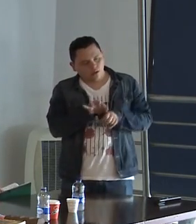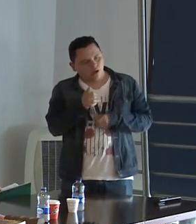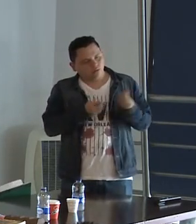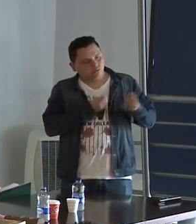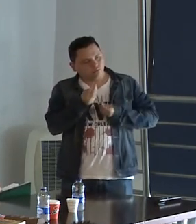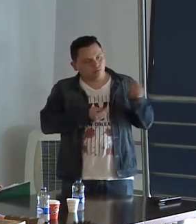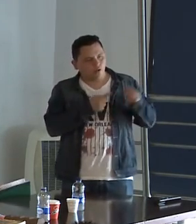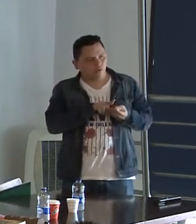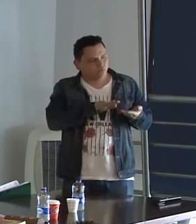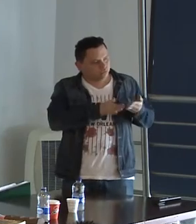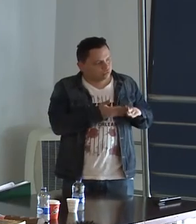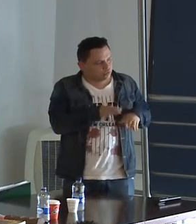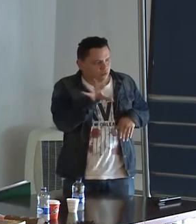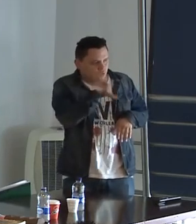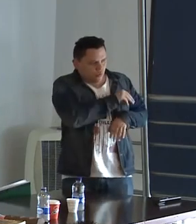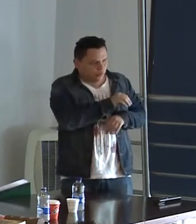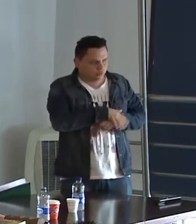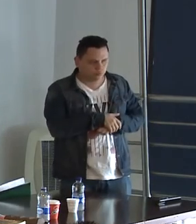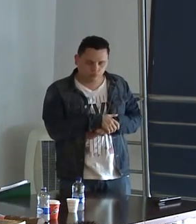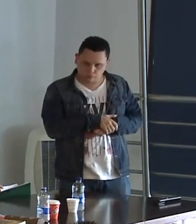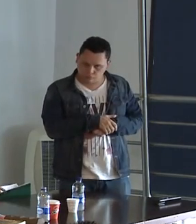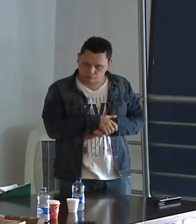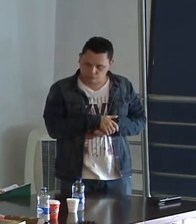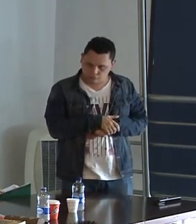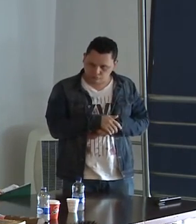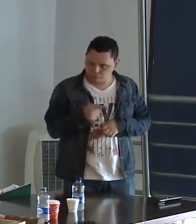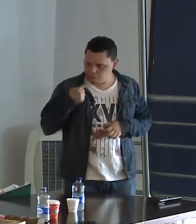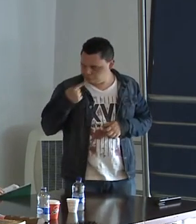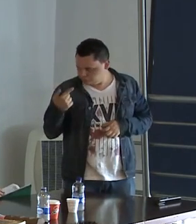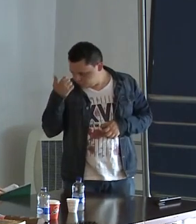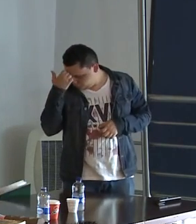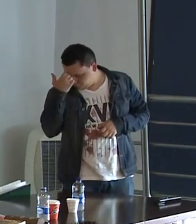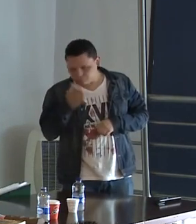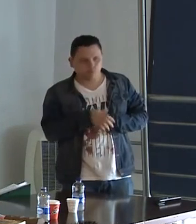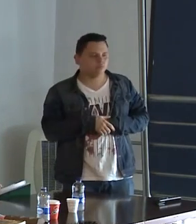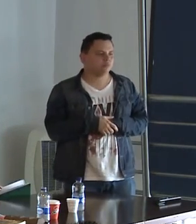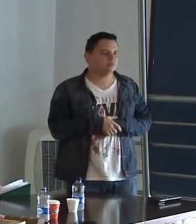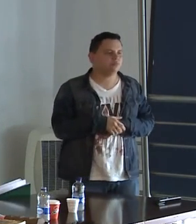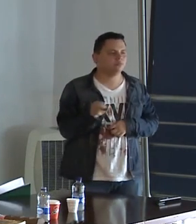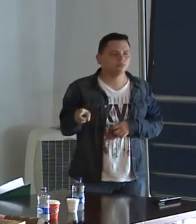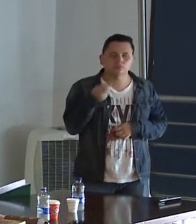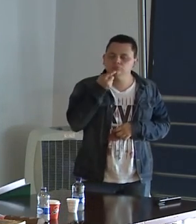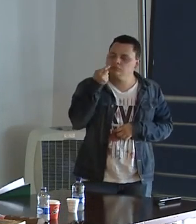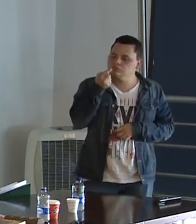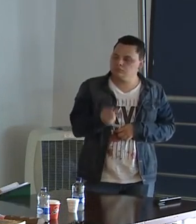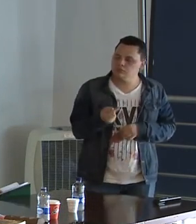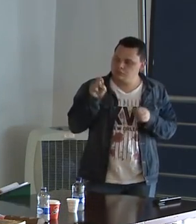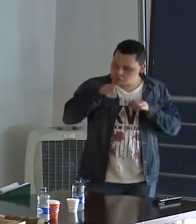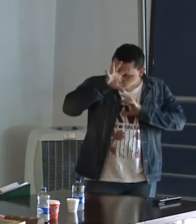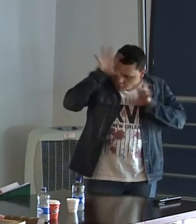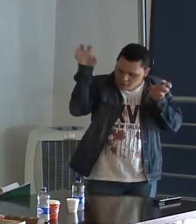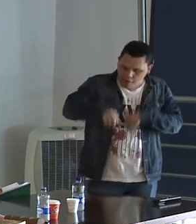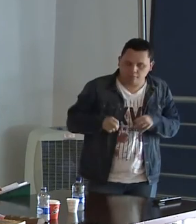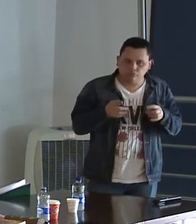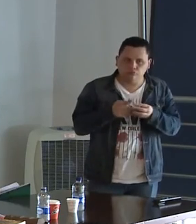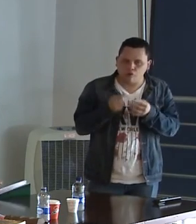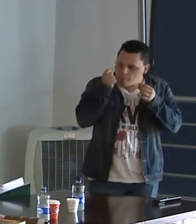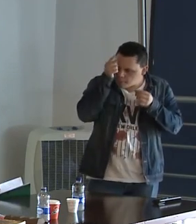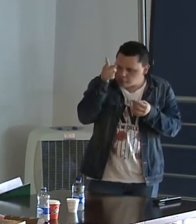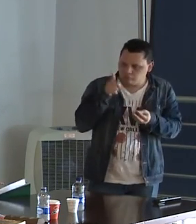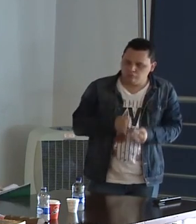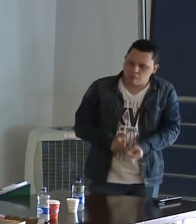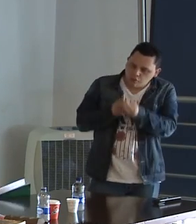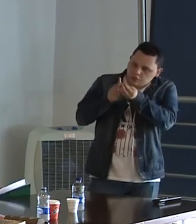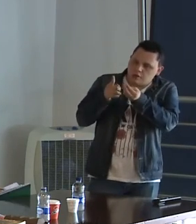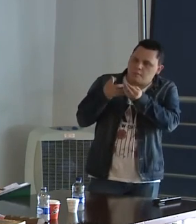en comunitaria, en todas partes, se refería el profe. O sea, tenemos que ser capaces de comprender esas políticas,